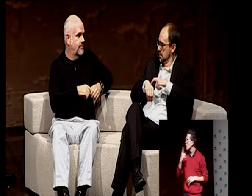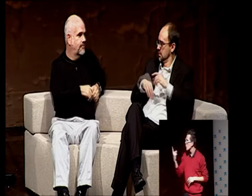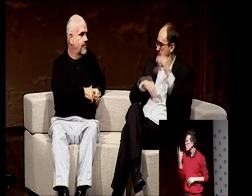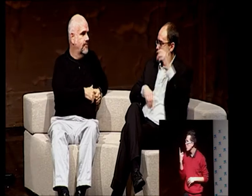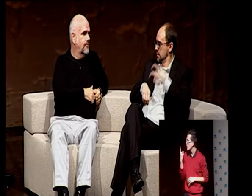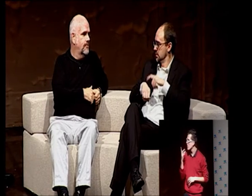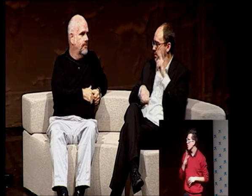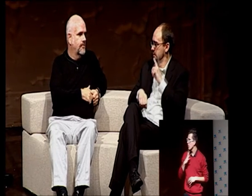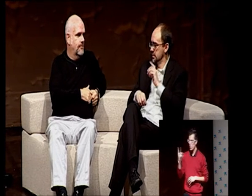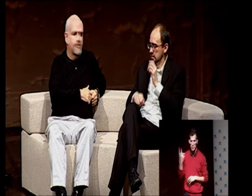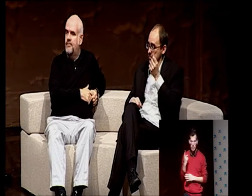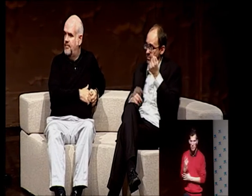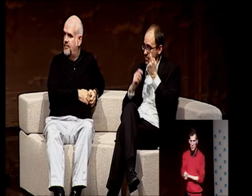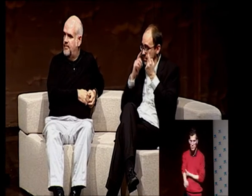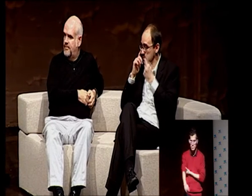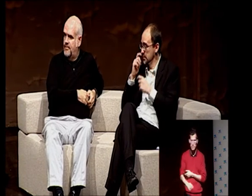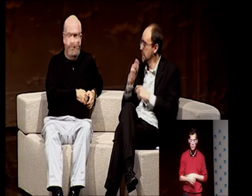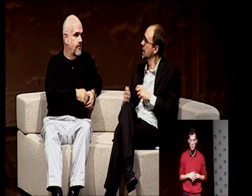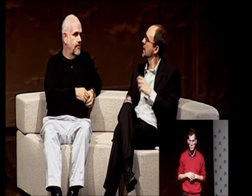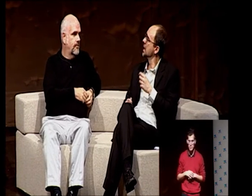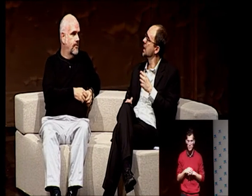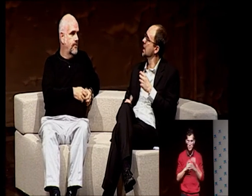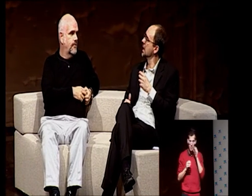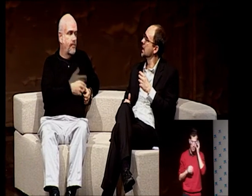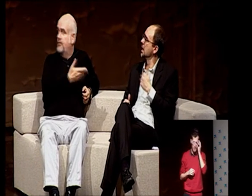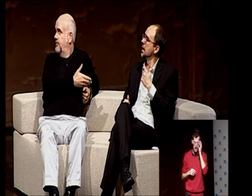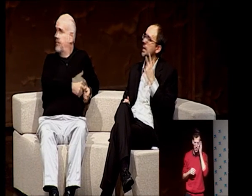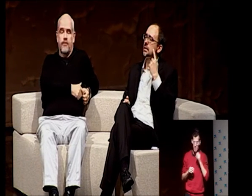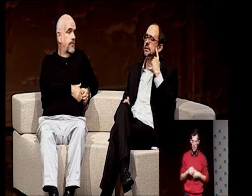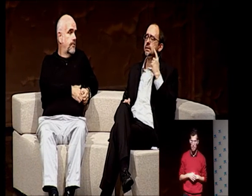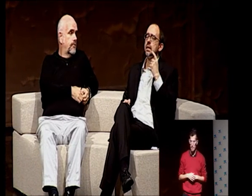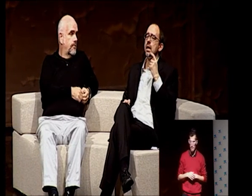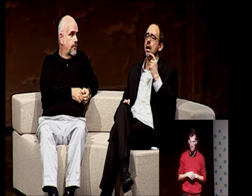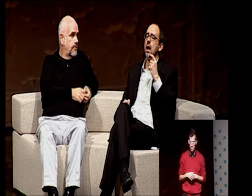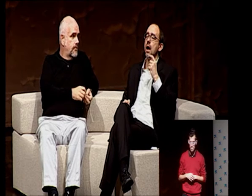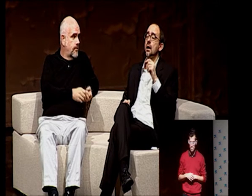no creo que es eso lo que me has preguntado puedes volver por